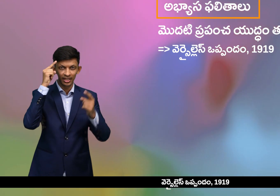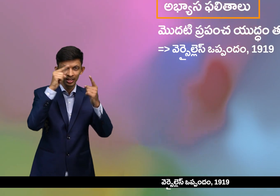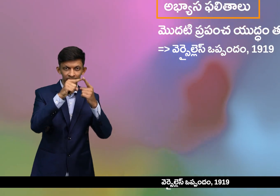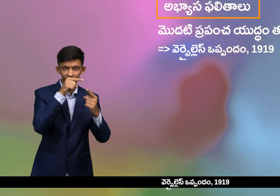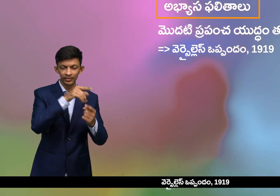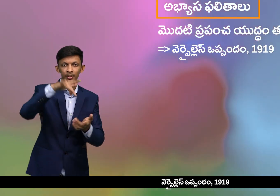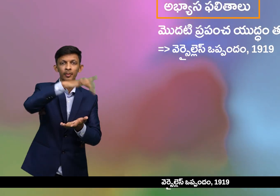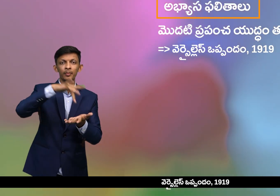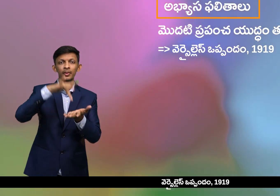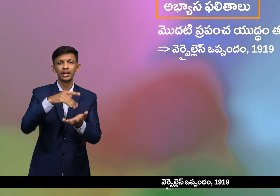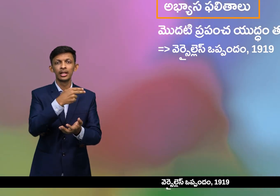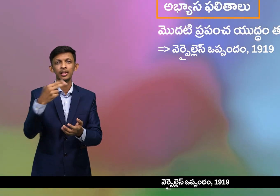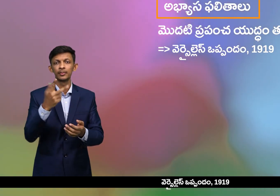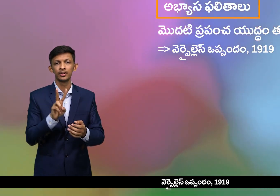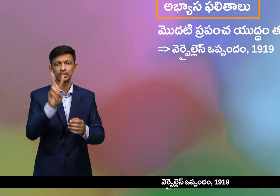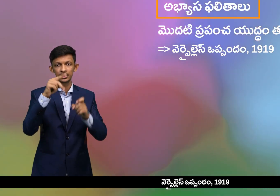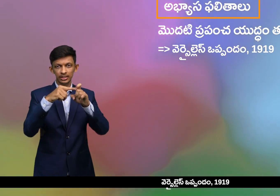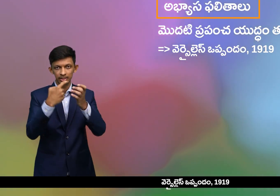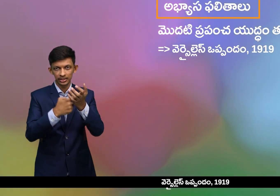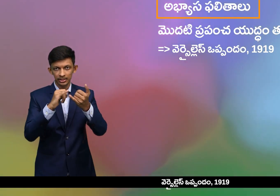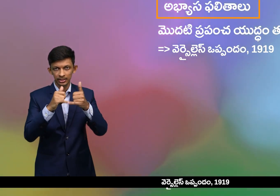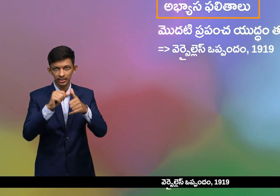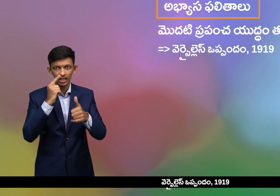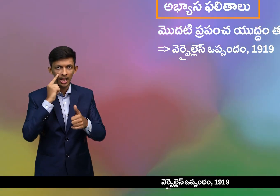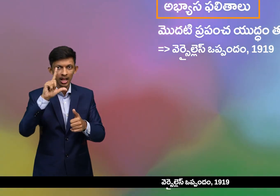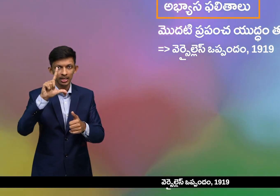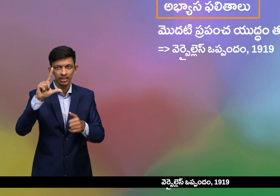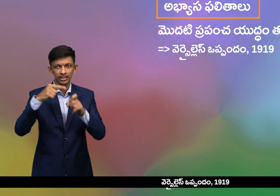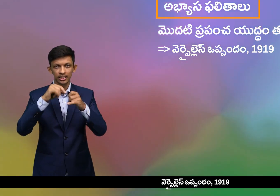ఒప్పందం 1919.